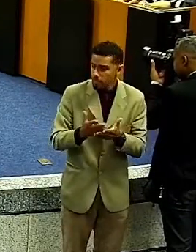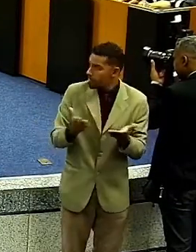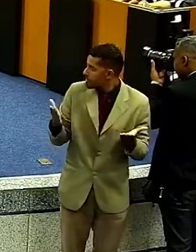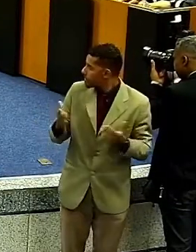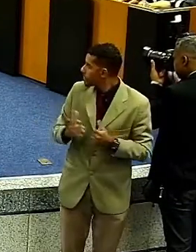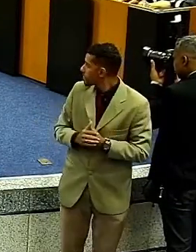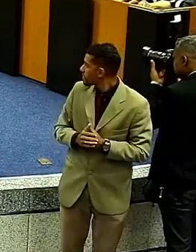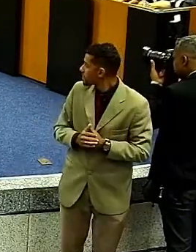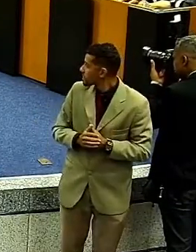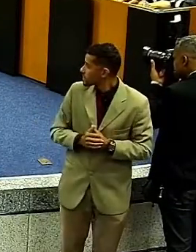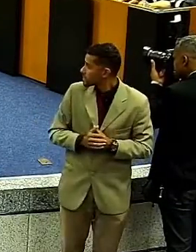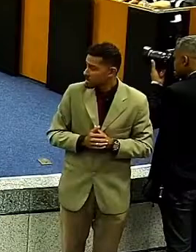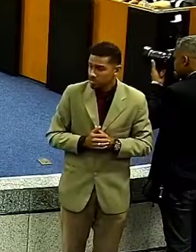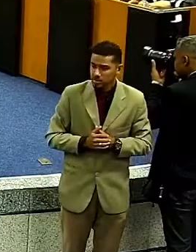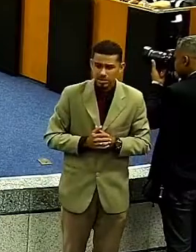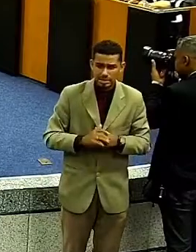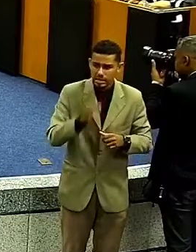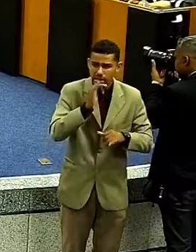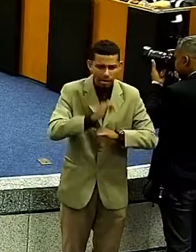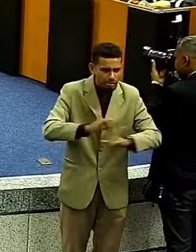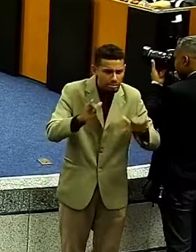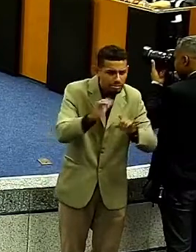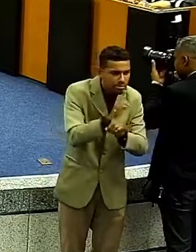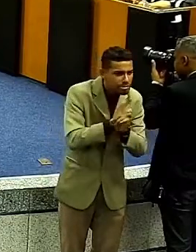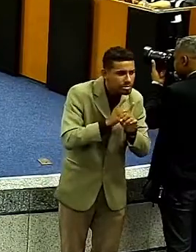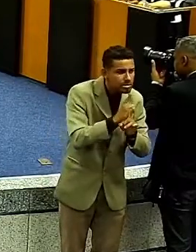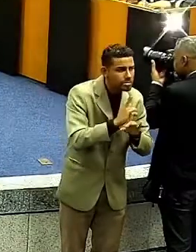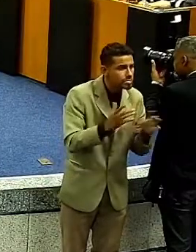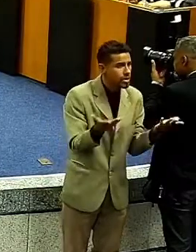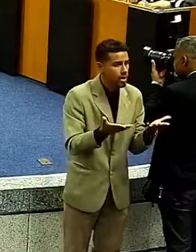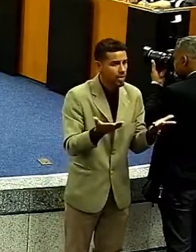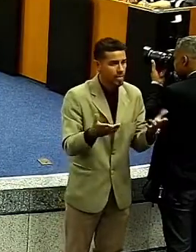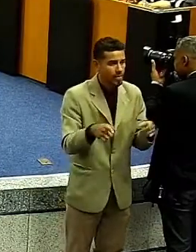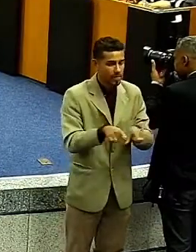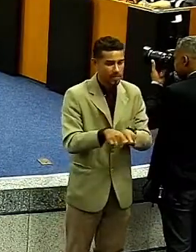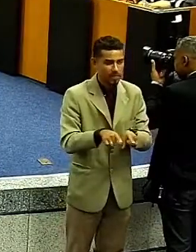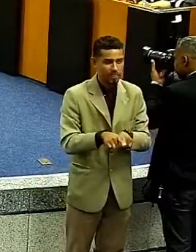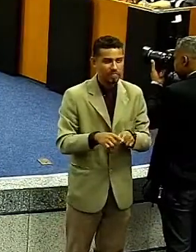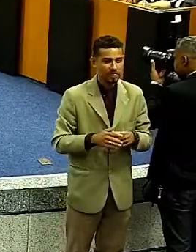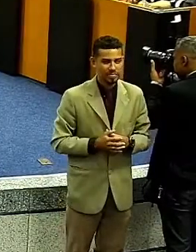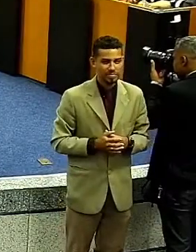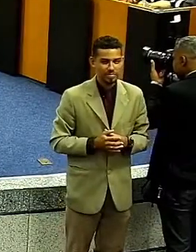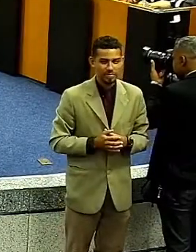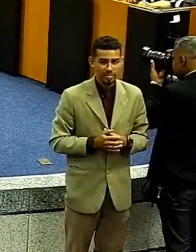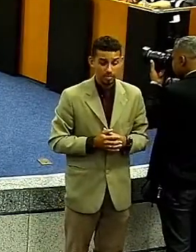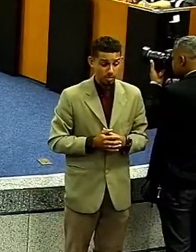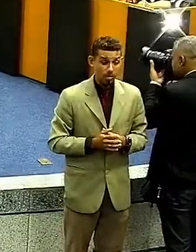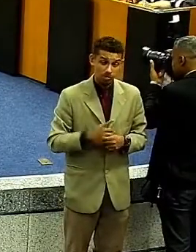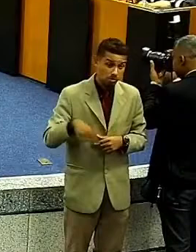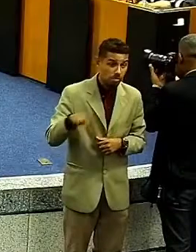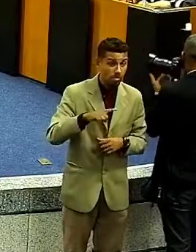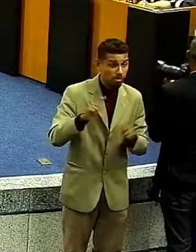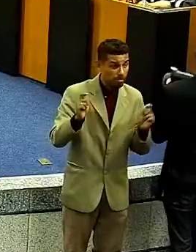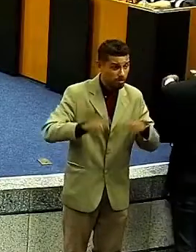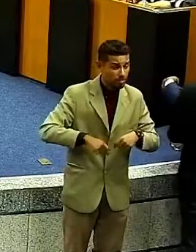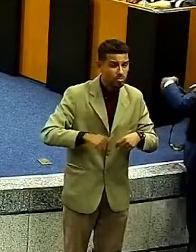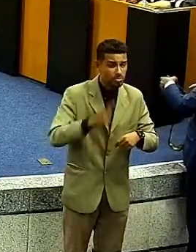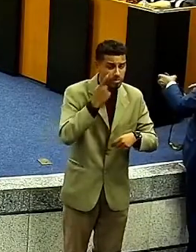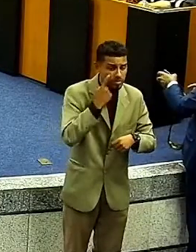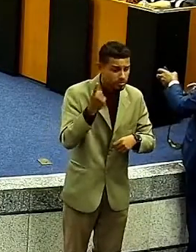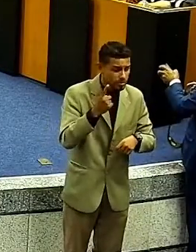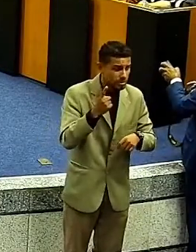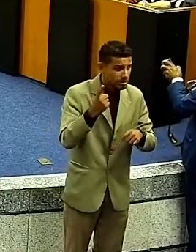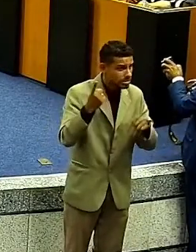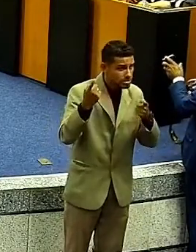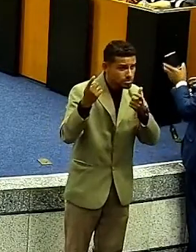intolerância das fake News agora das Deep fakes que podem destruir